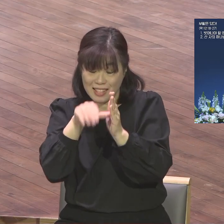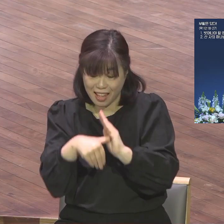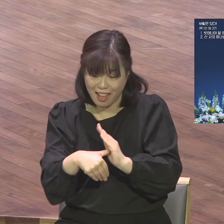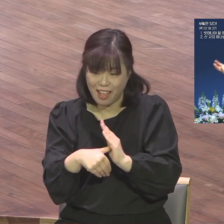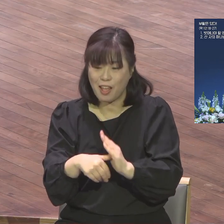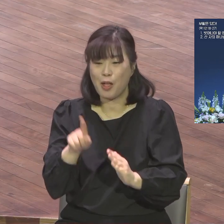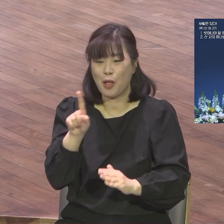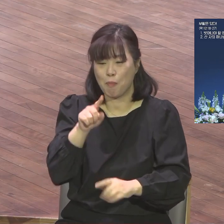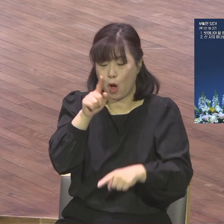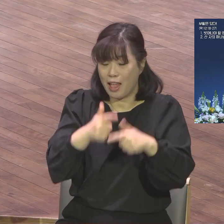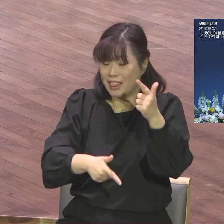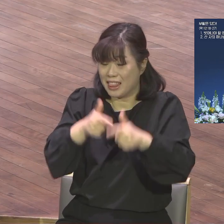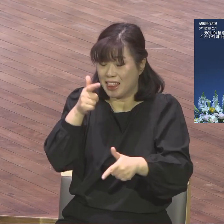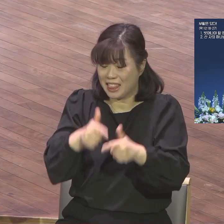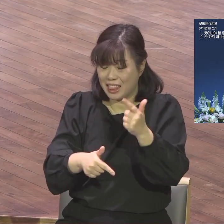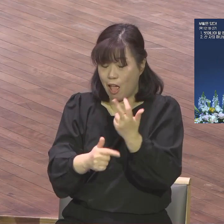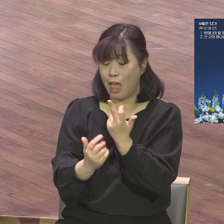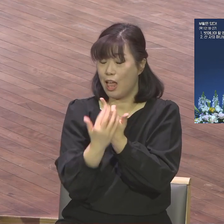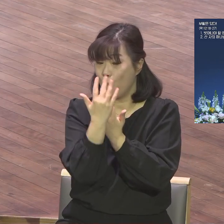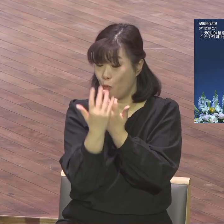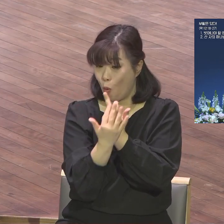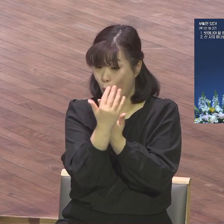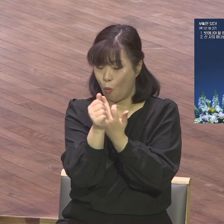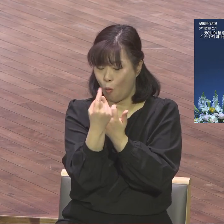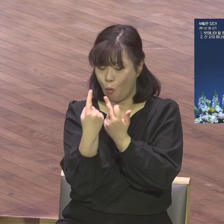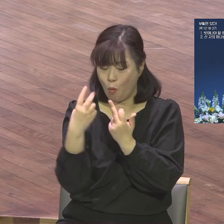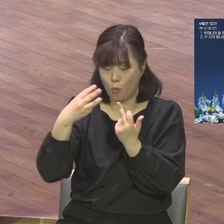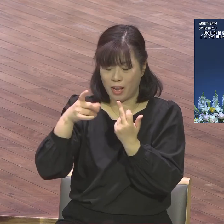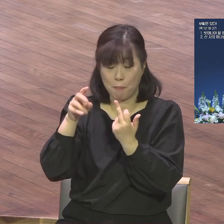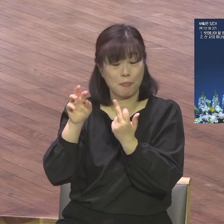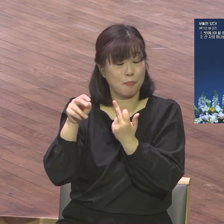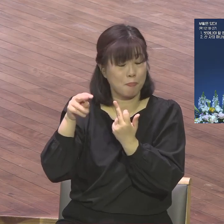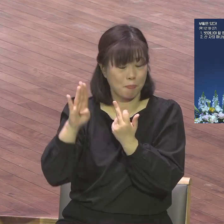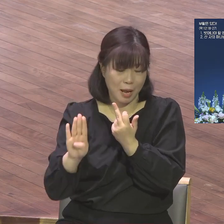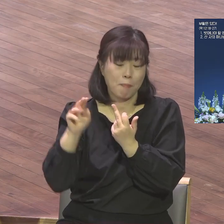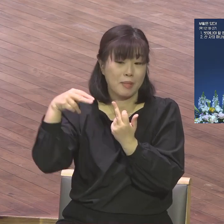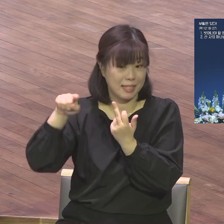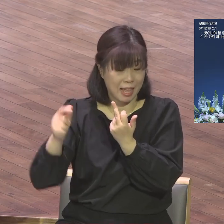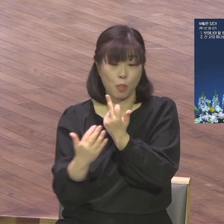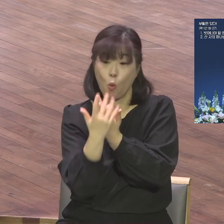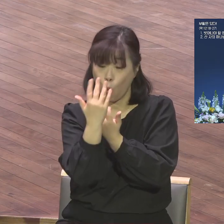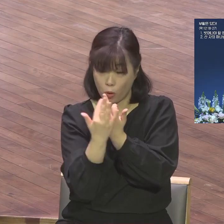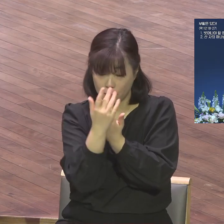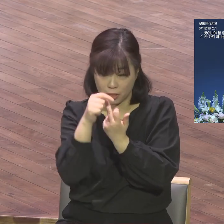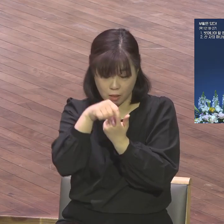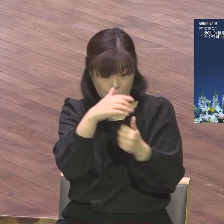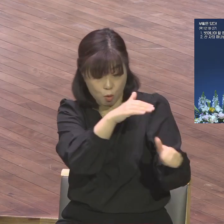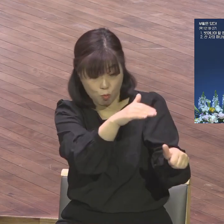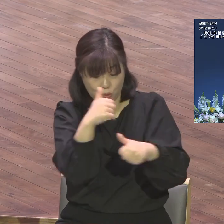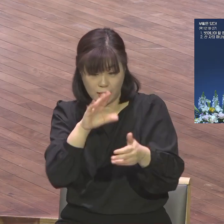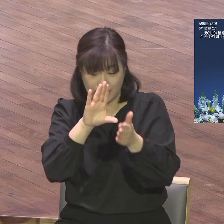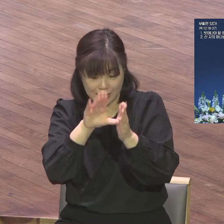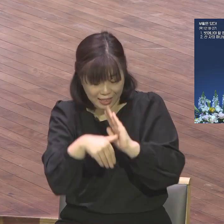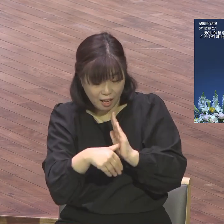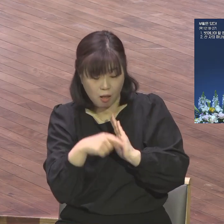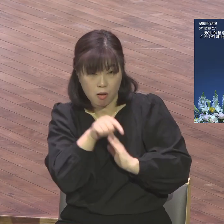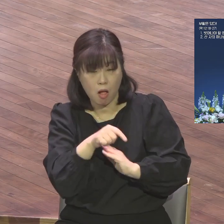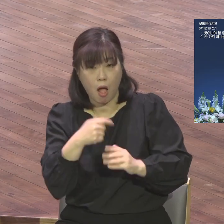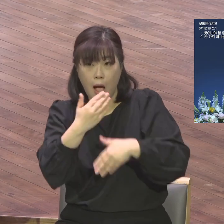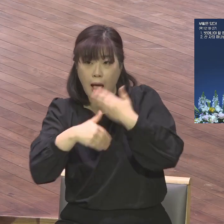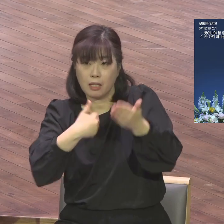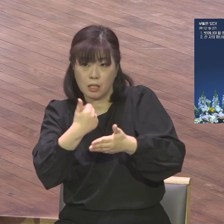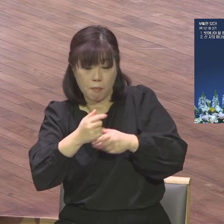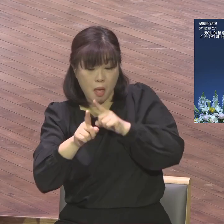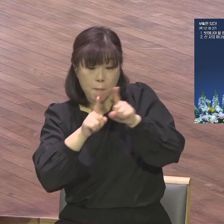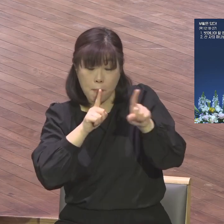말씀하고, 이들은 뭐 모세오경은 다 읽는, 외우는 사람들이니까 인용해서 말씀하고 있어요. 이때 하나님께서 모세에게